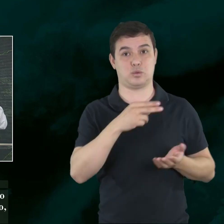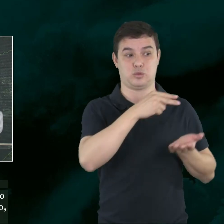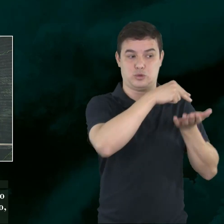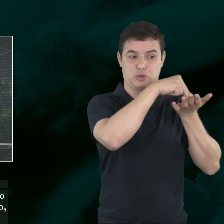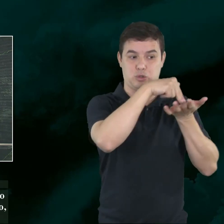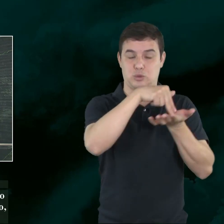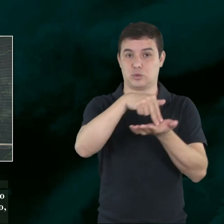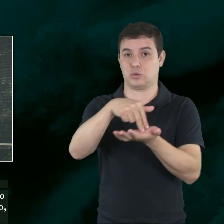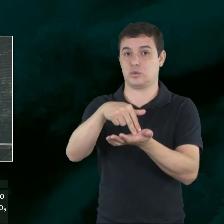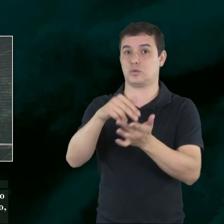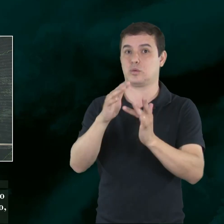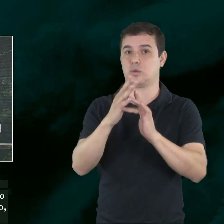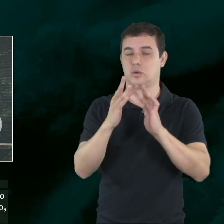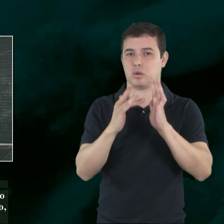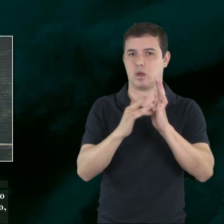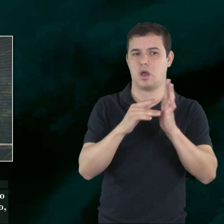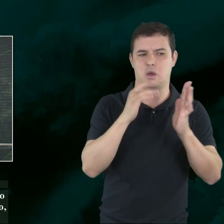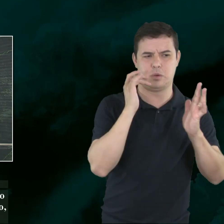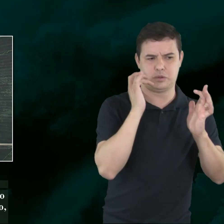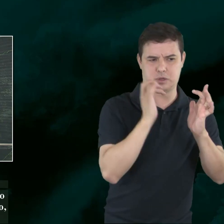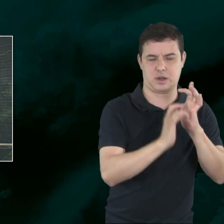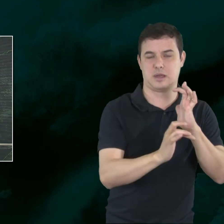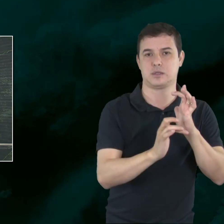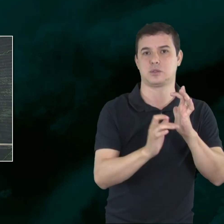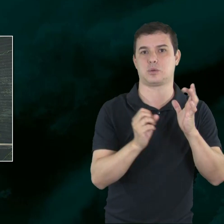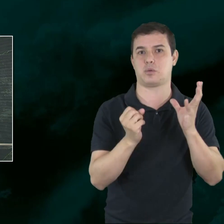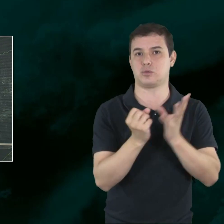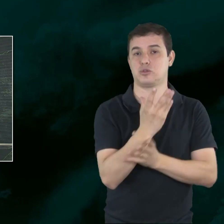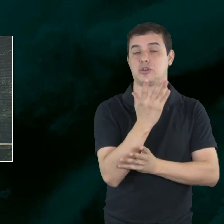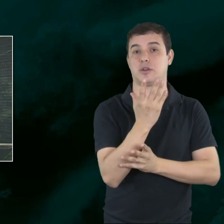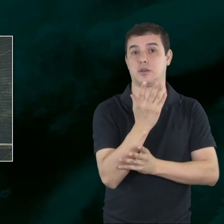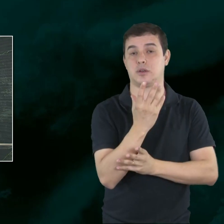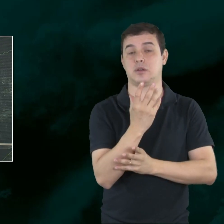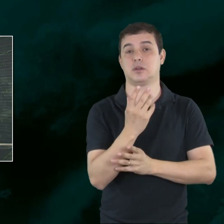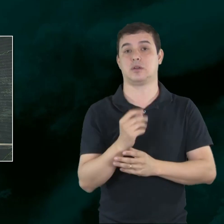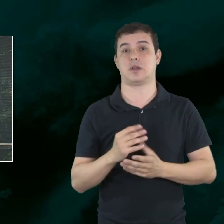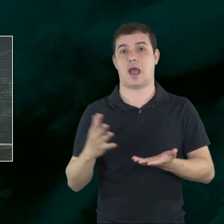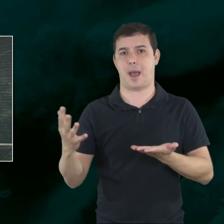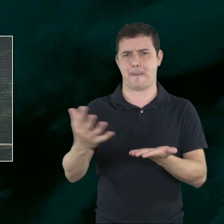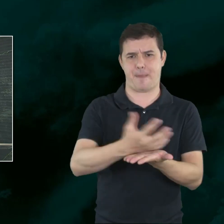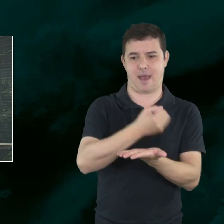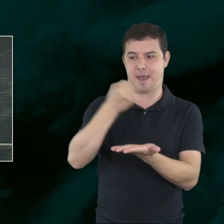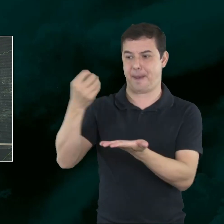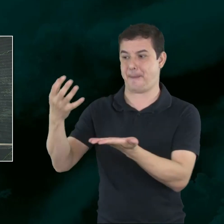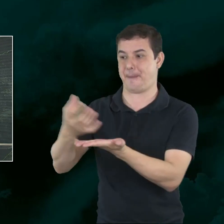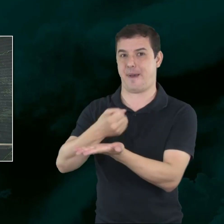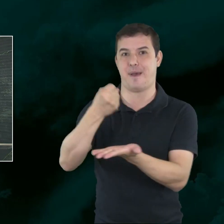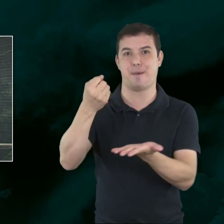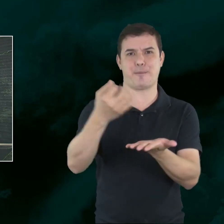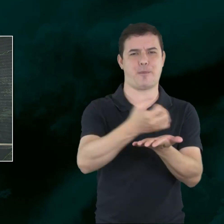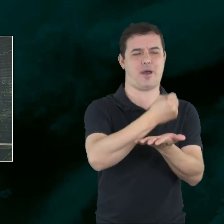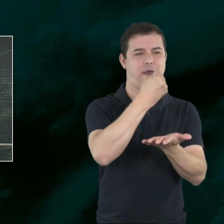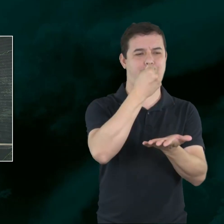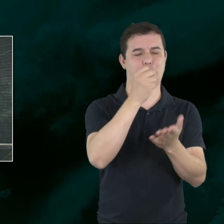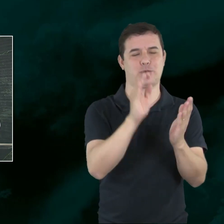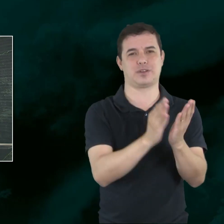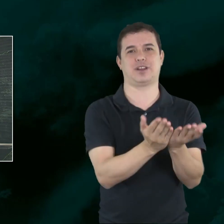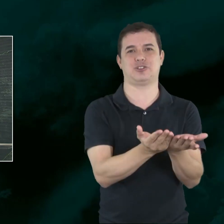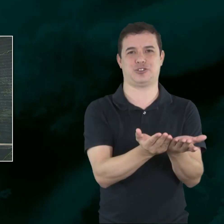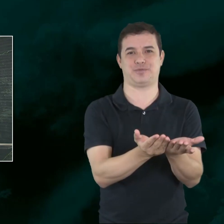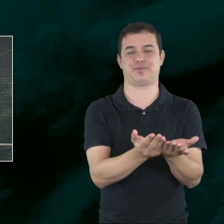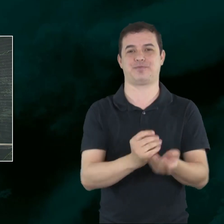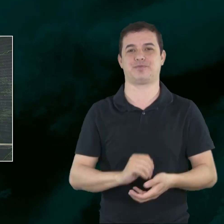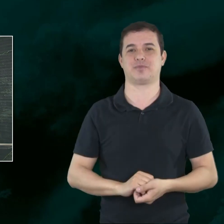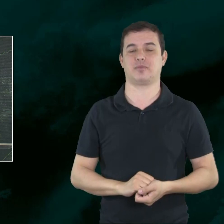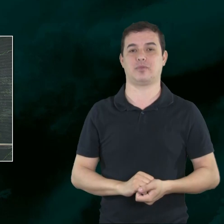produzir mais vencedores para serem arrebatados antes do momento da aprovação, né? Então, queridos irmãos,